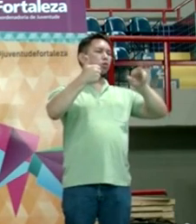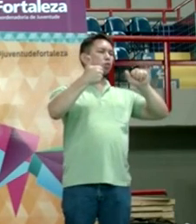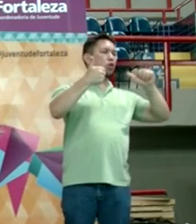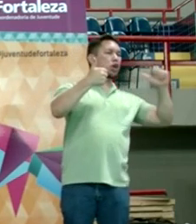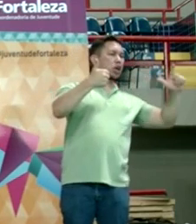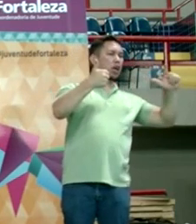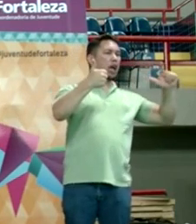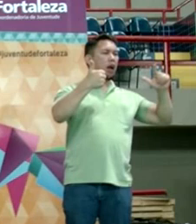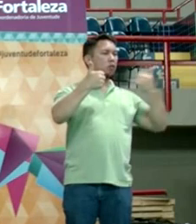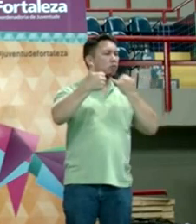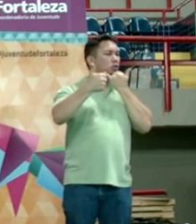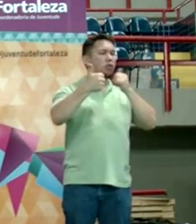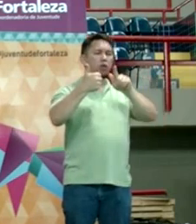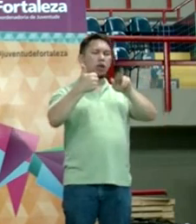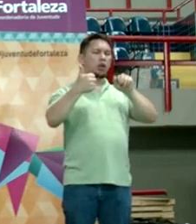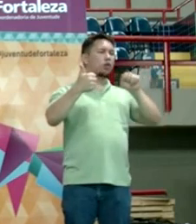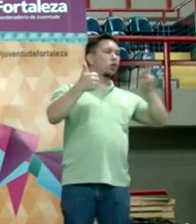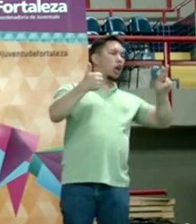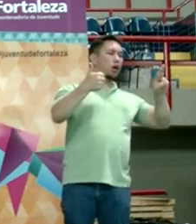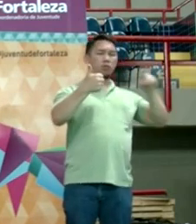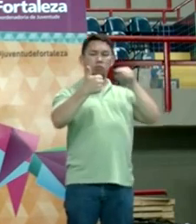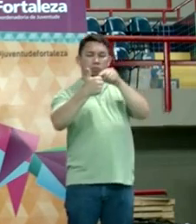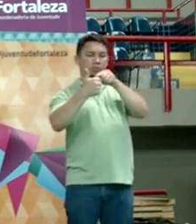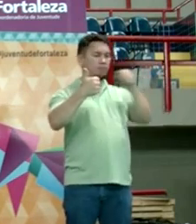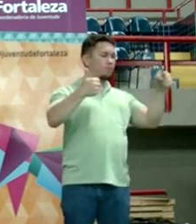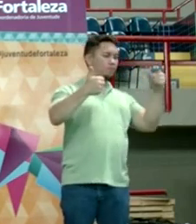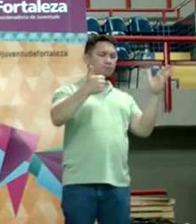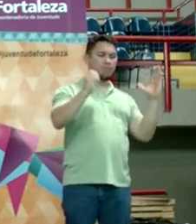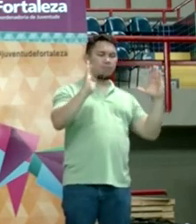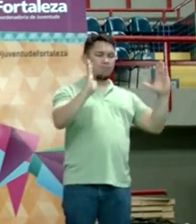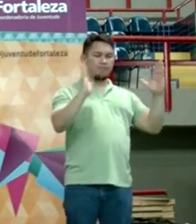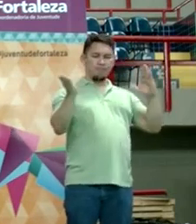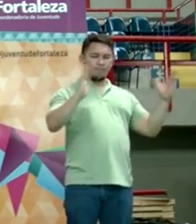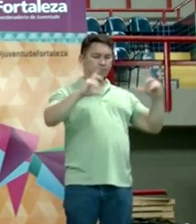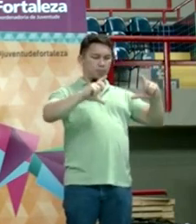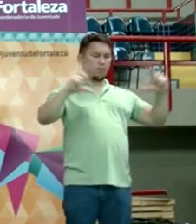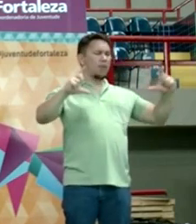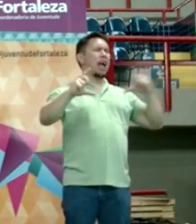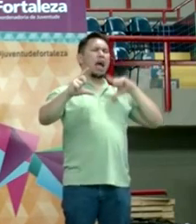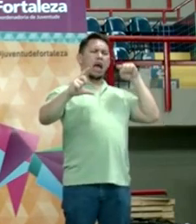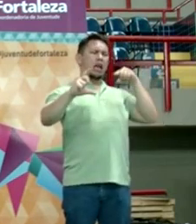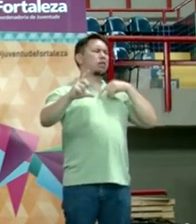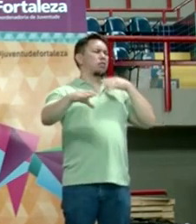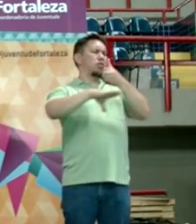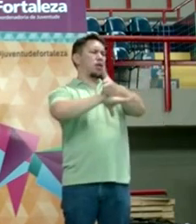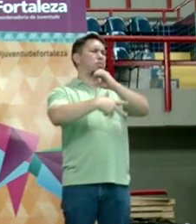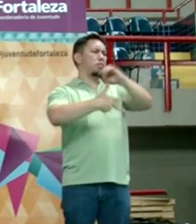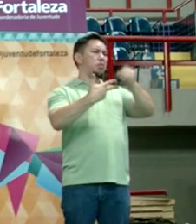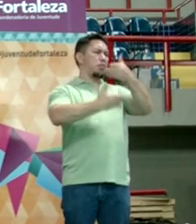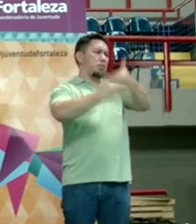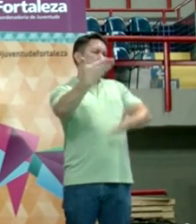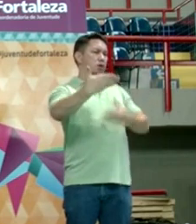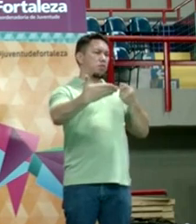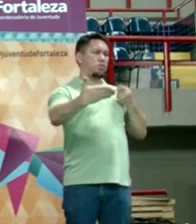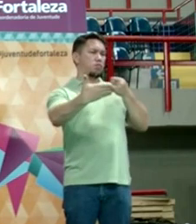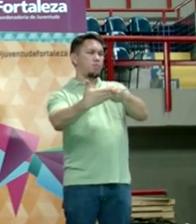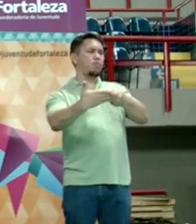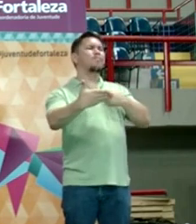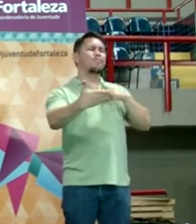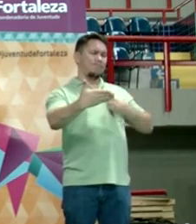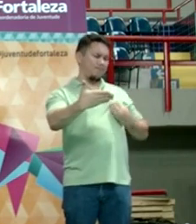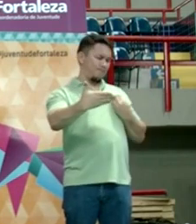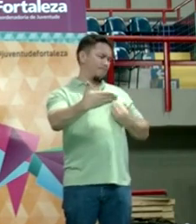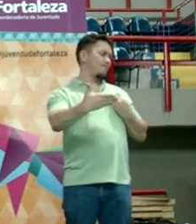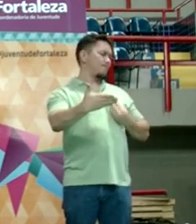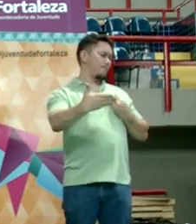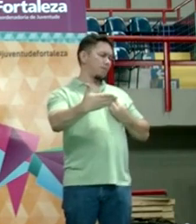essa parte mais básica da matemática, ela sempre cai em prova. É uma parte que você sabe que vai estar na